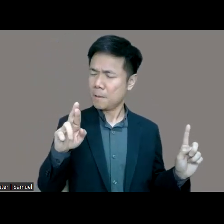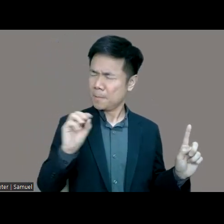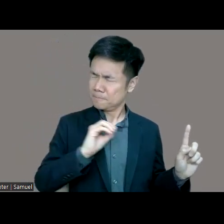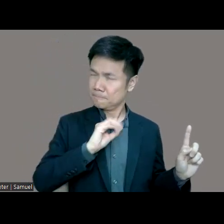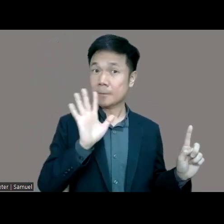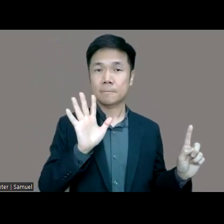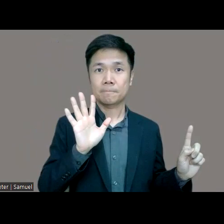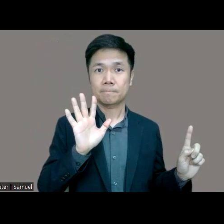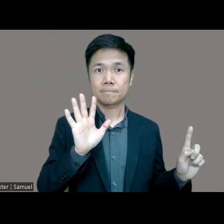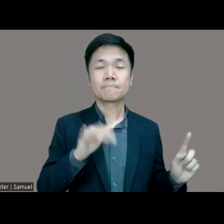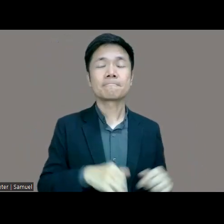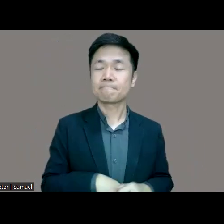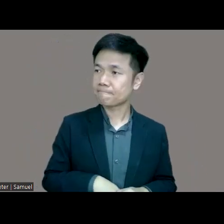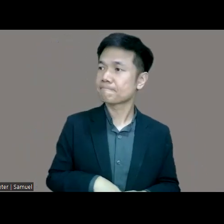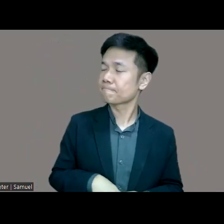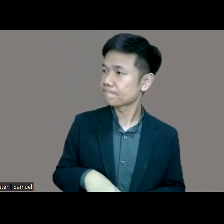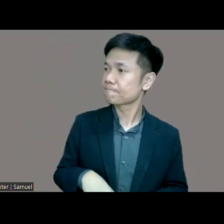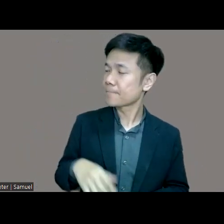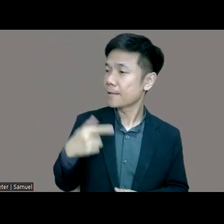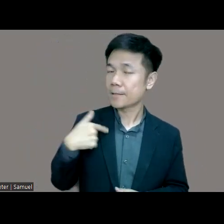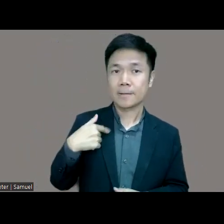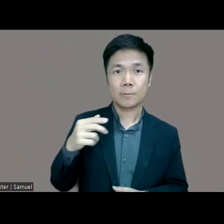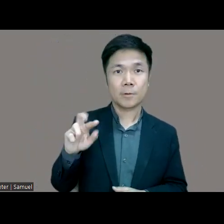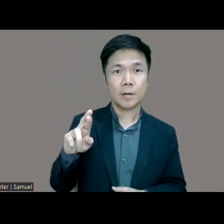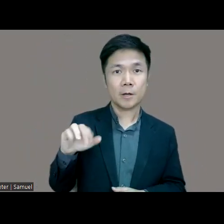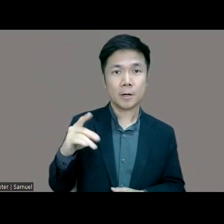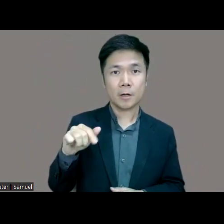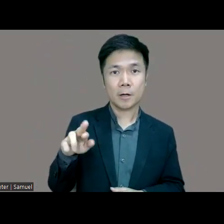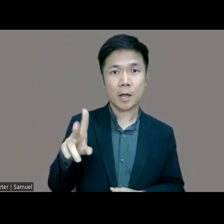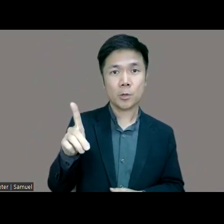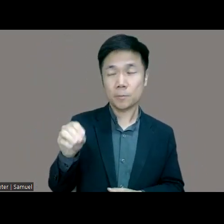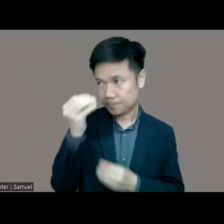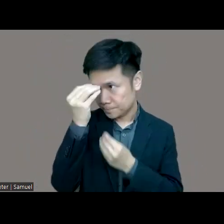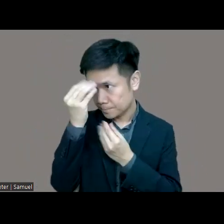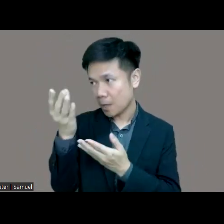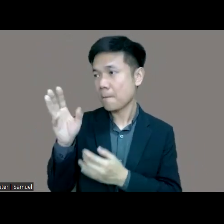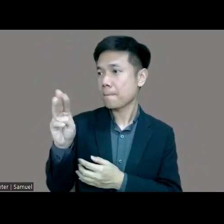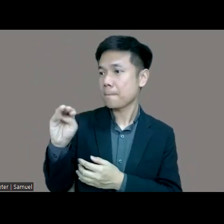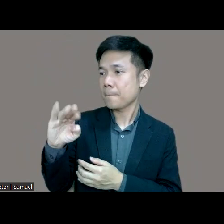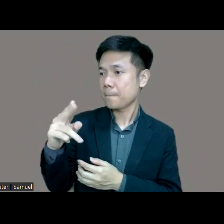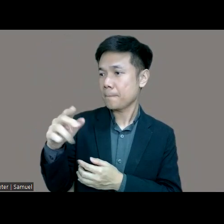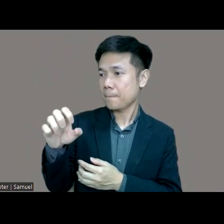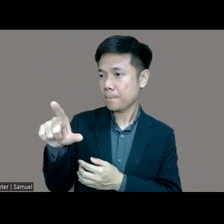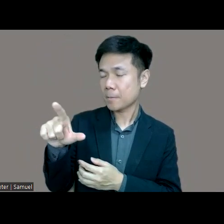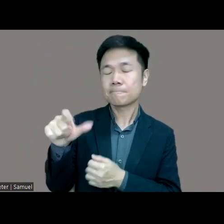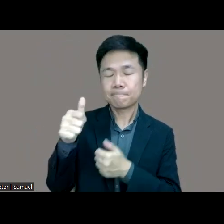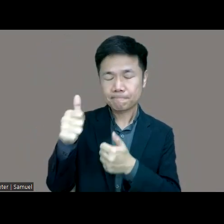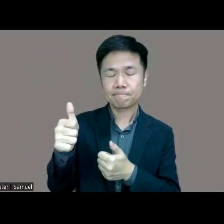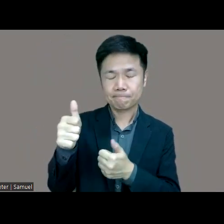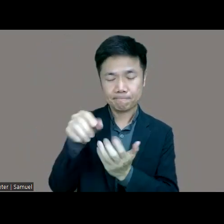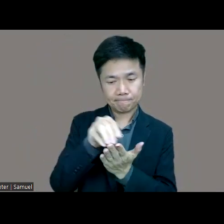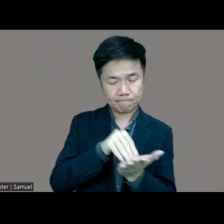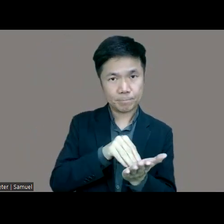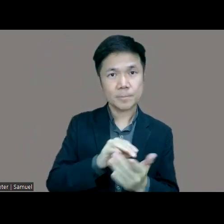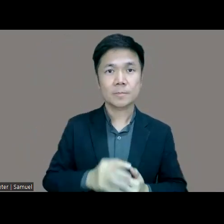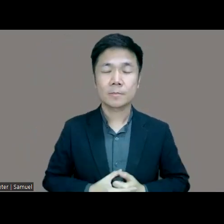d'asile ou demandeur porteur de demande. Oui, j'ai pris note. C'est une des choses intéressantes